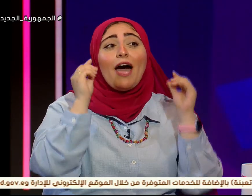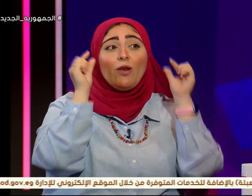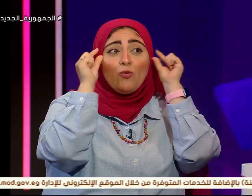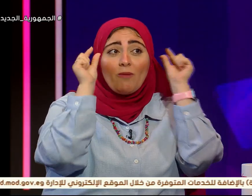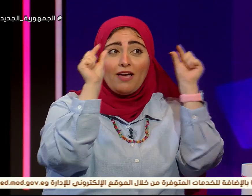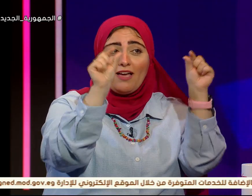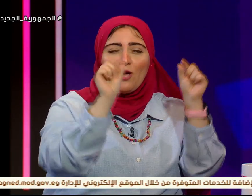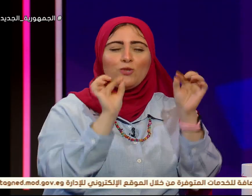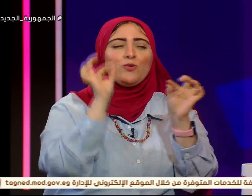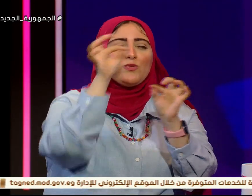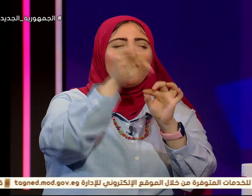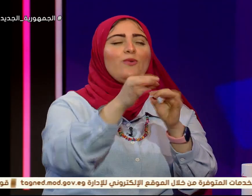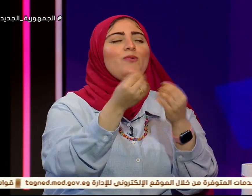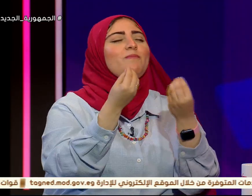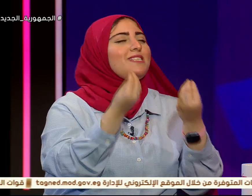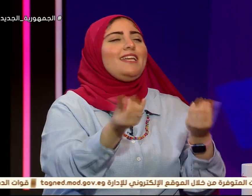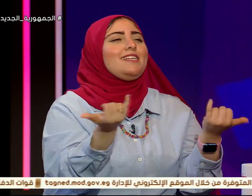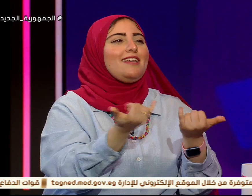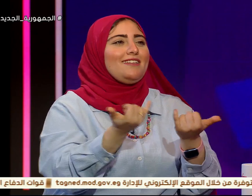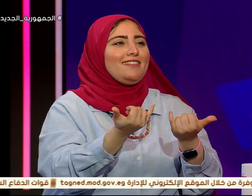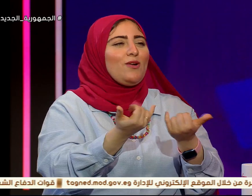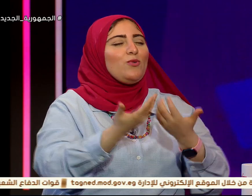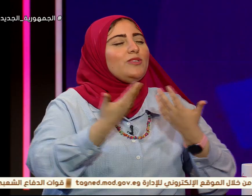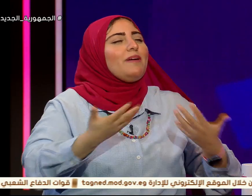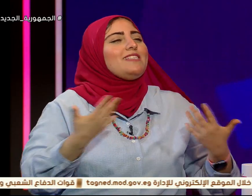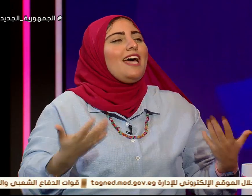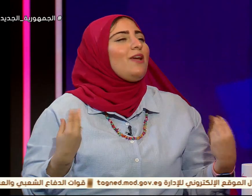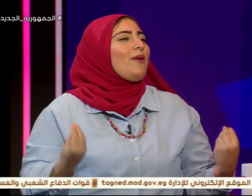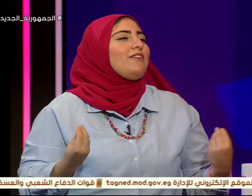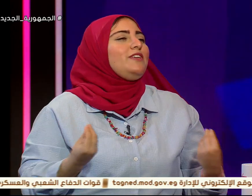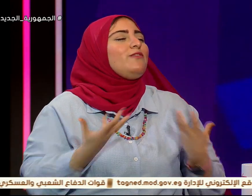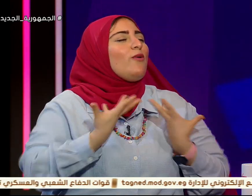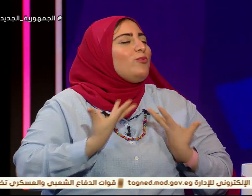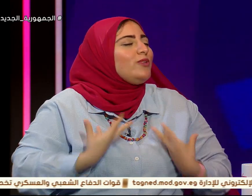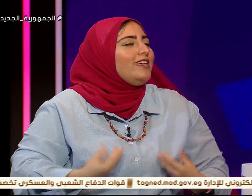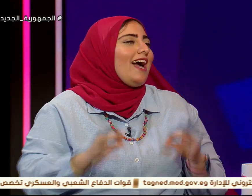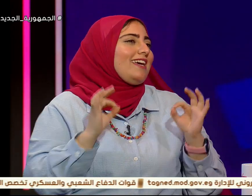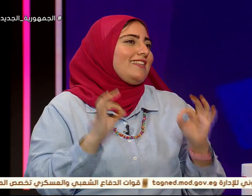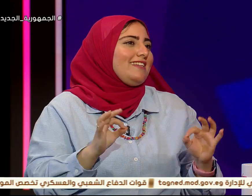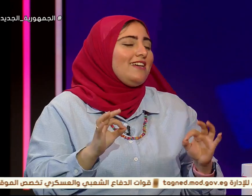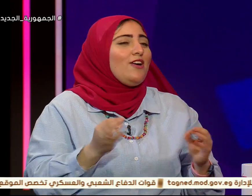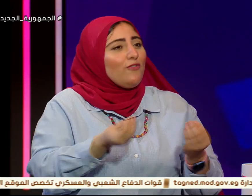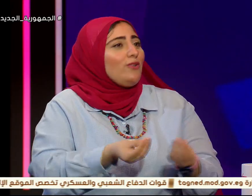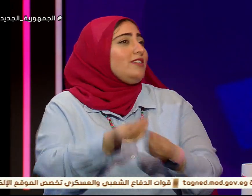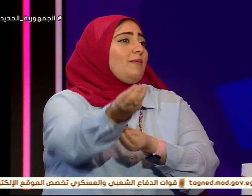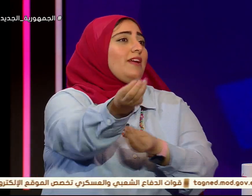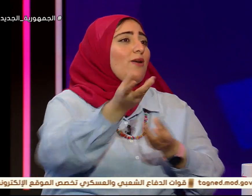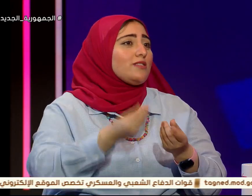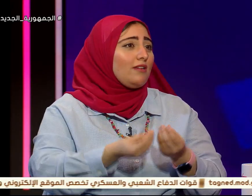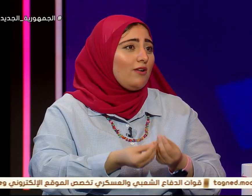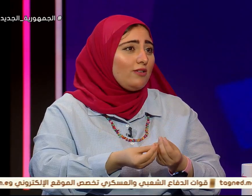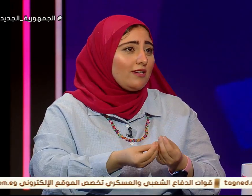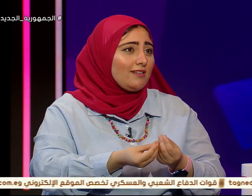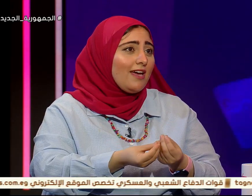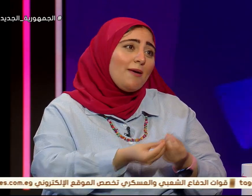المعلومه توصل لهم بسلاسه وتبقى سهله وخفيفه ومريحه جدا فقلت طب انا هوصلها لك